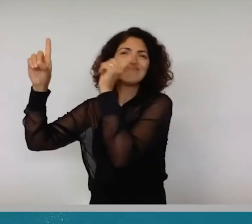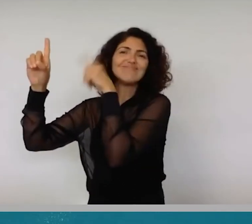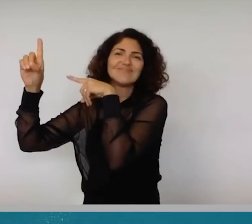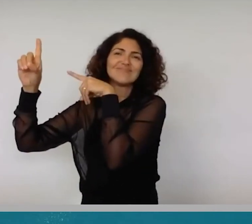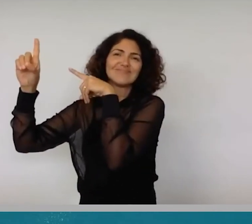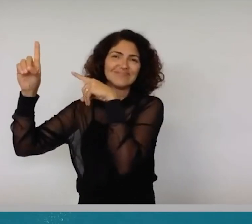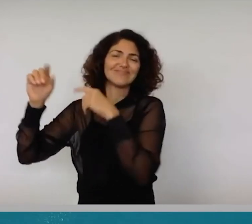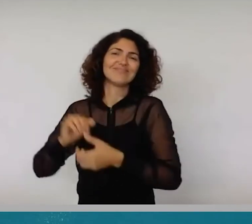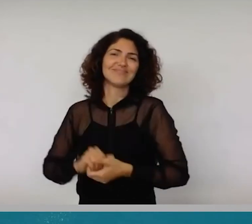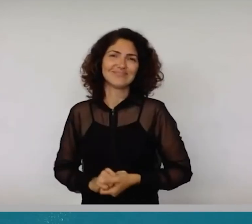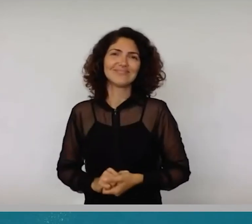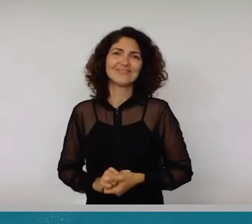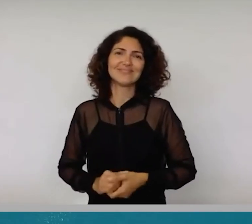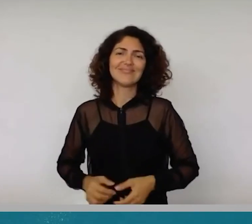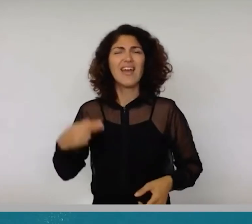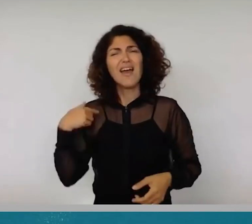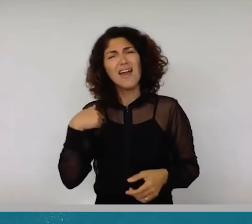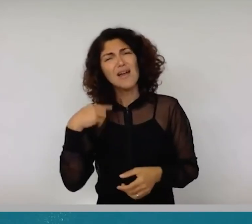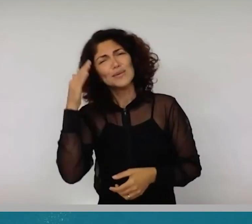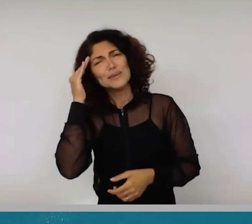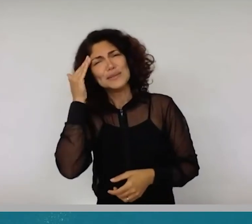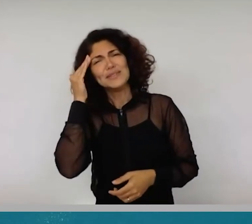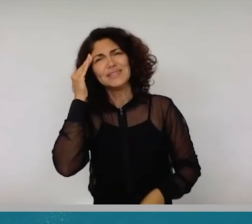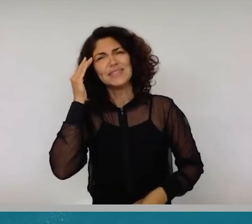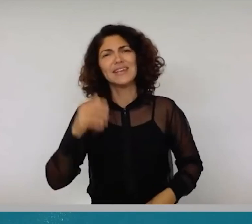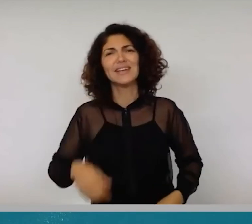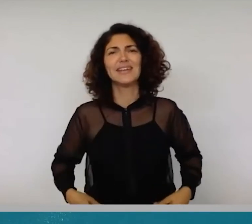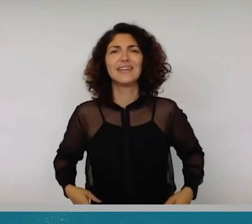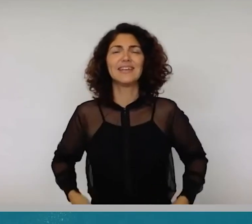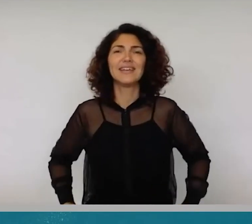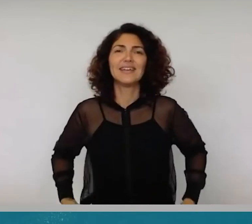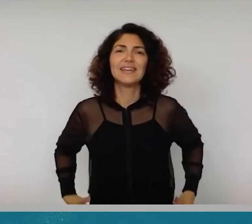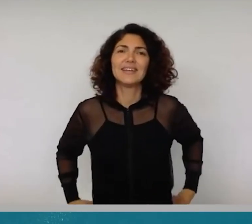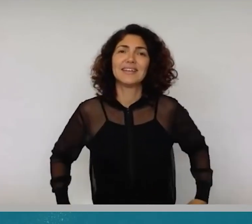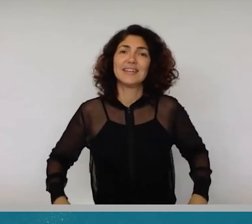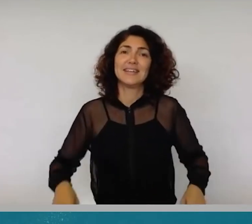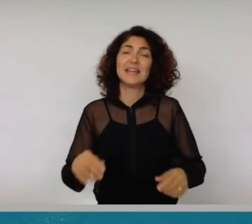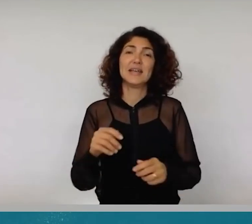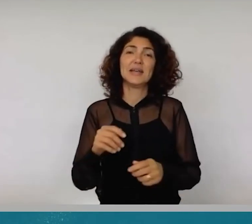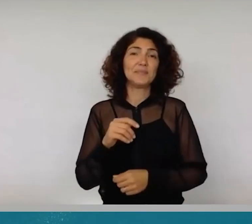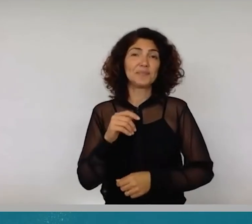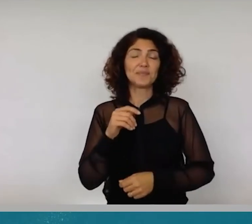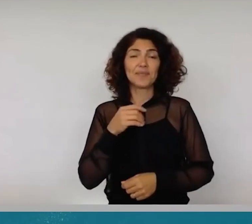Eu sei que aqui tem muitos, né, o Amir aqui, alguns ali gostam de pescar.